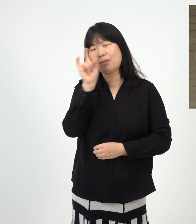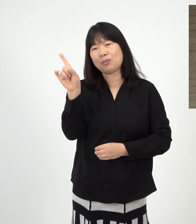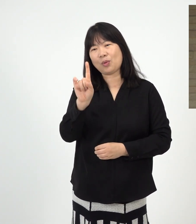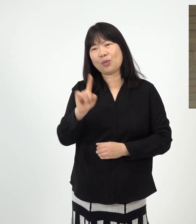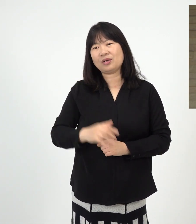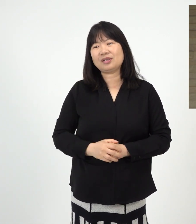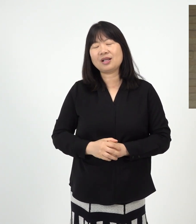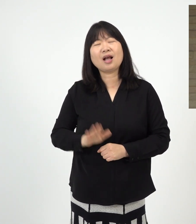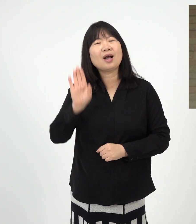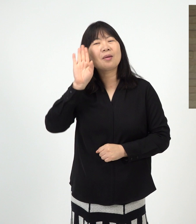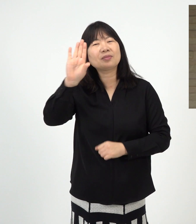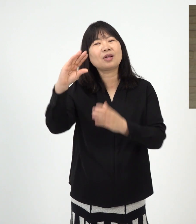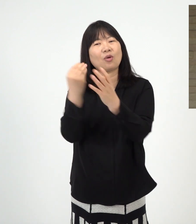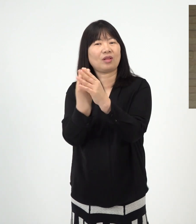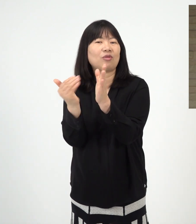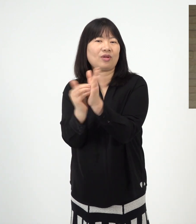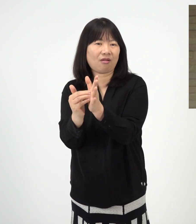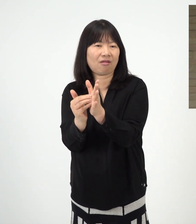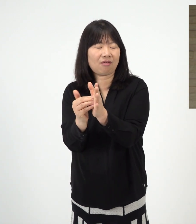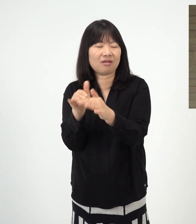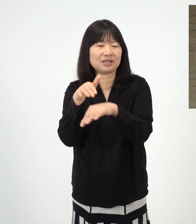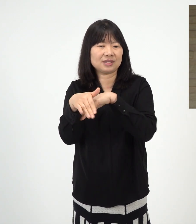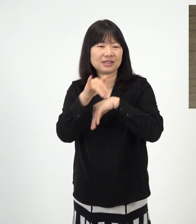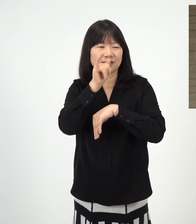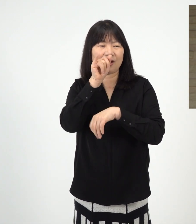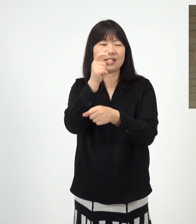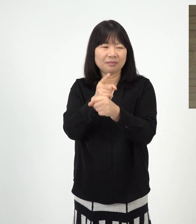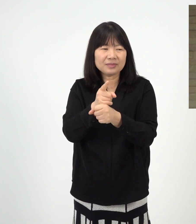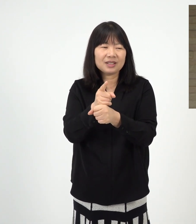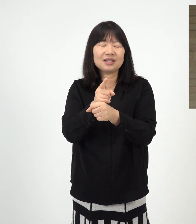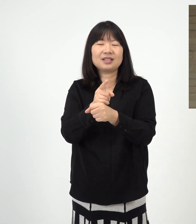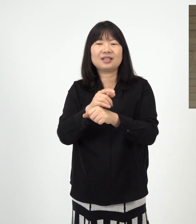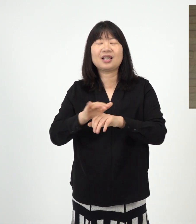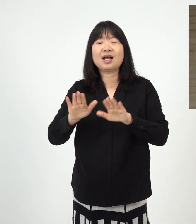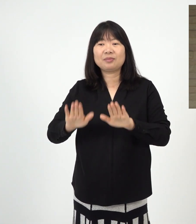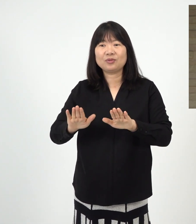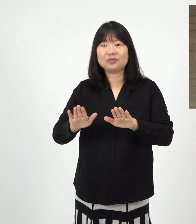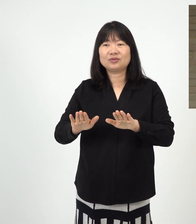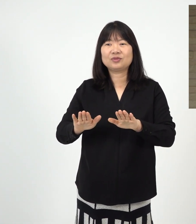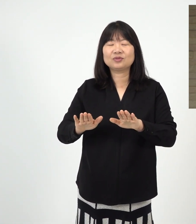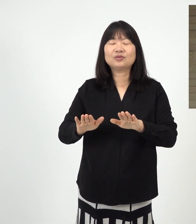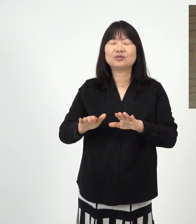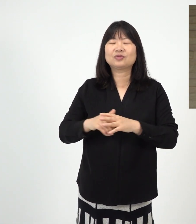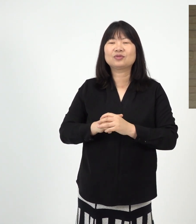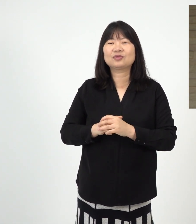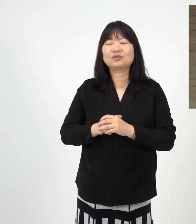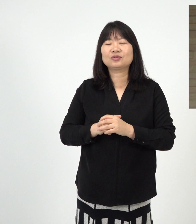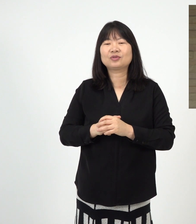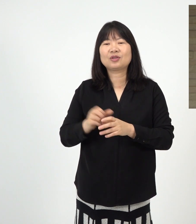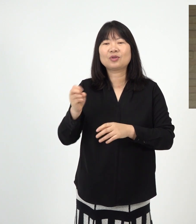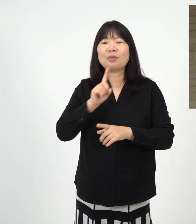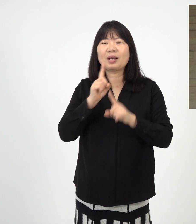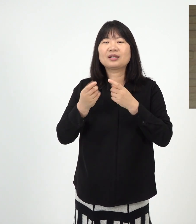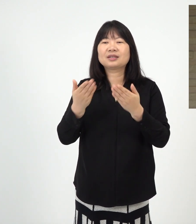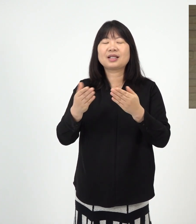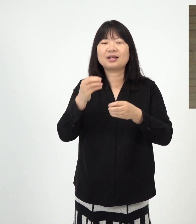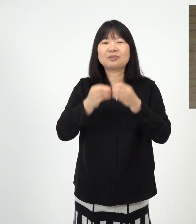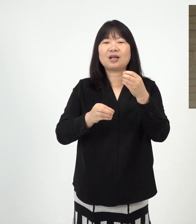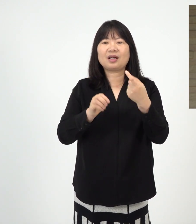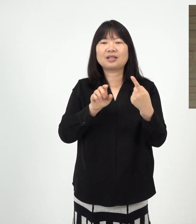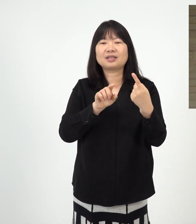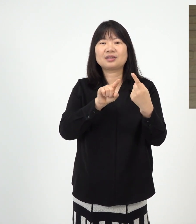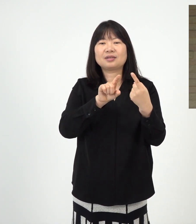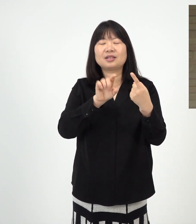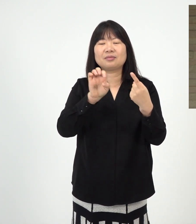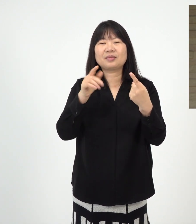이런 거를 미래 완료형이라고 그래요. 우리는 이미 이제 이번 주에 그 대목이 나오겠지만 시편 1편의 첫